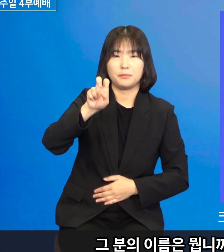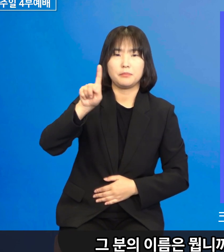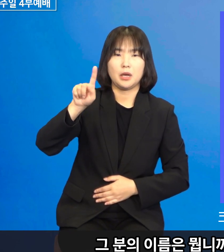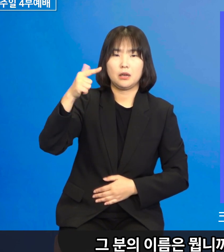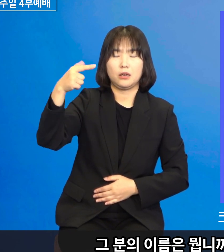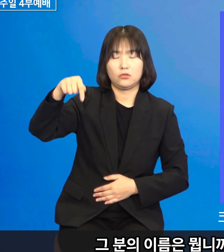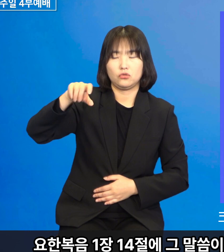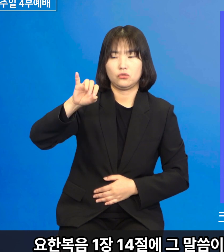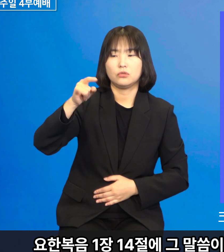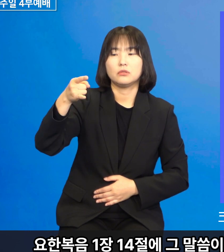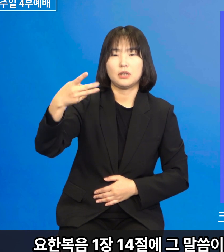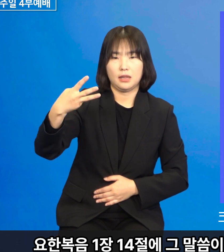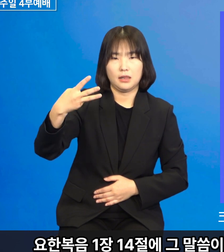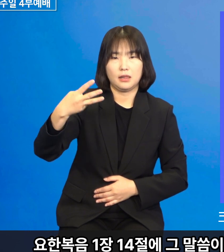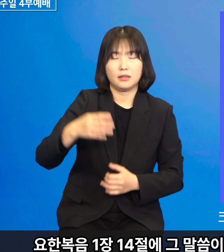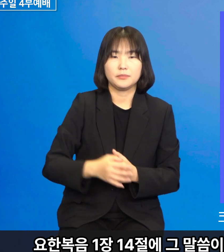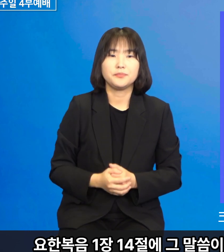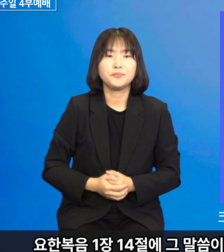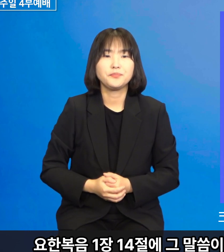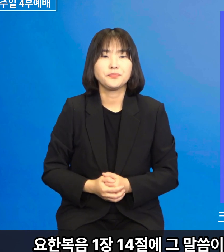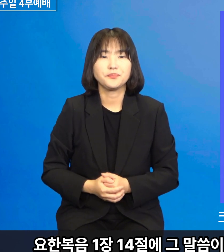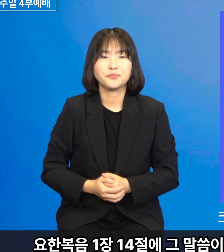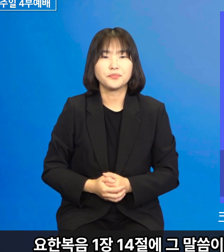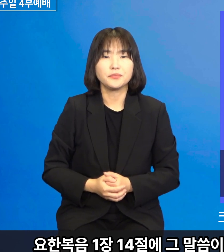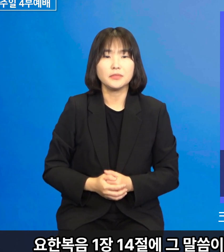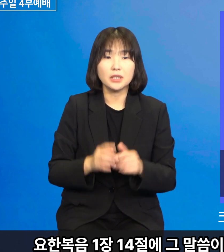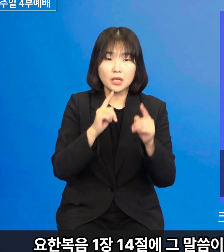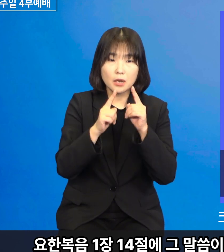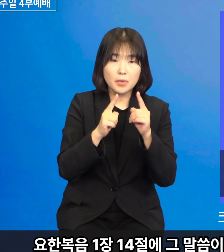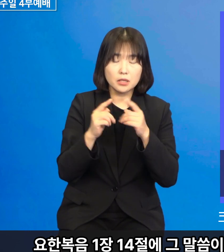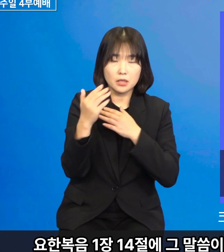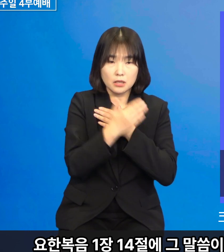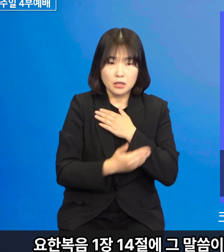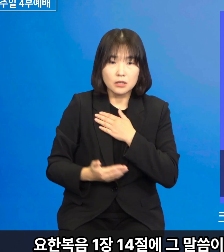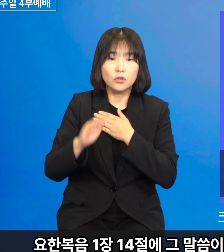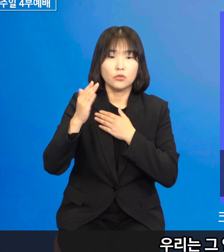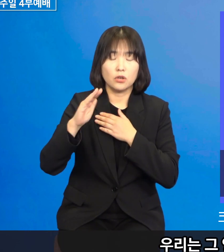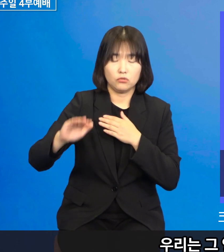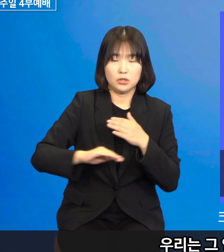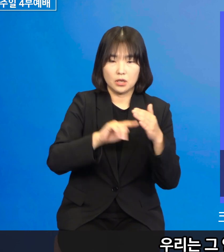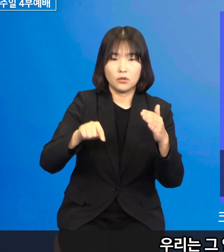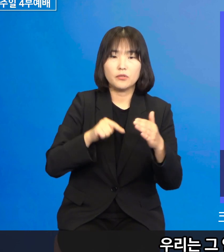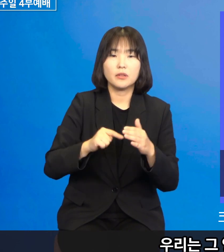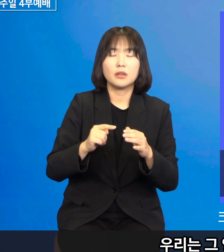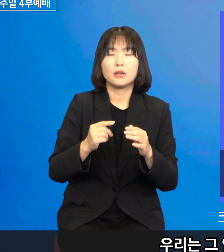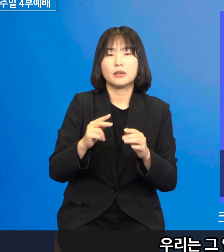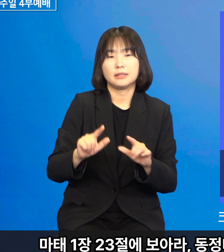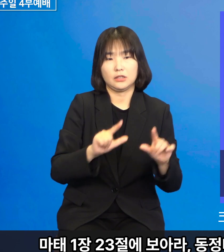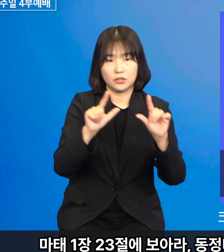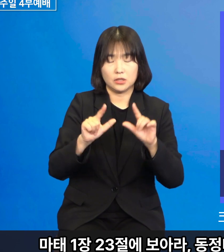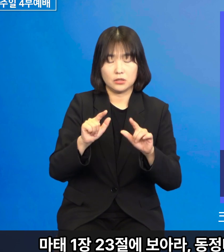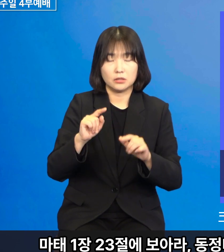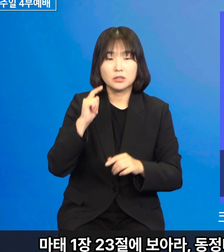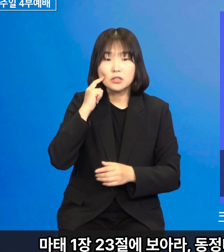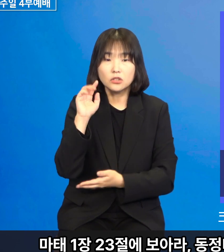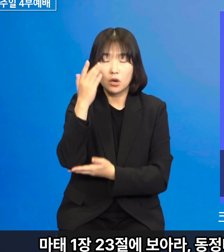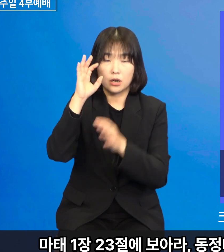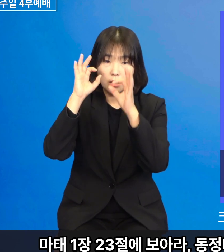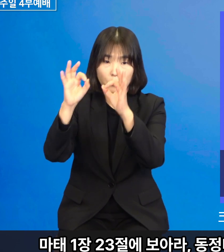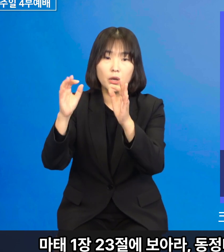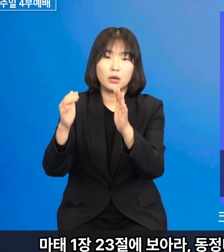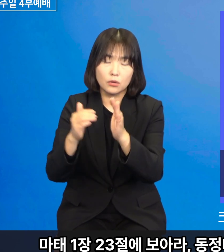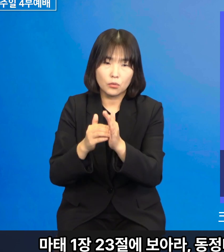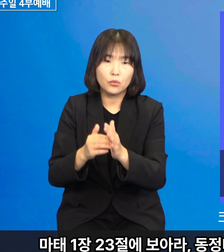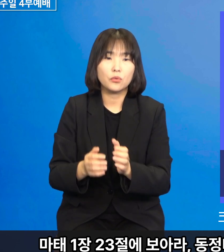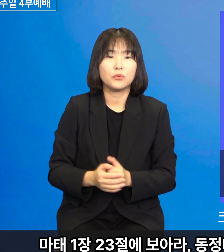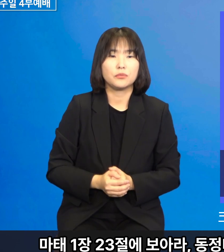임마누엘이라고 했죠. 요한복음 1장 14절에 그 말씀이 육신이 되어서 우리 가운데 사셨다. 우리는 그 영광을 보았고 마태복음 1장